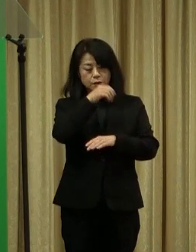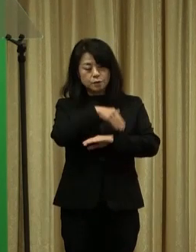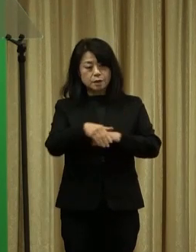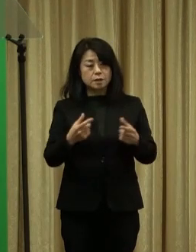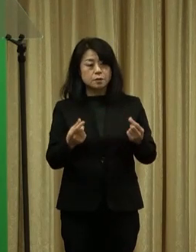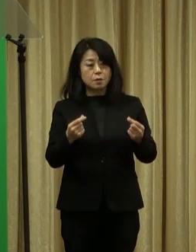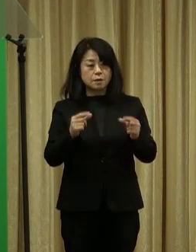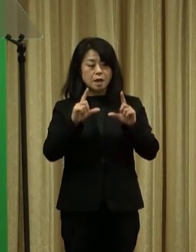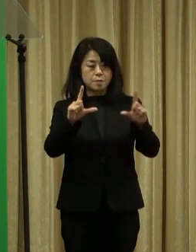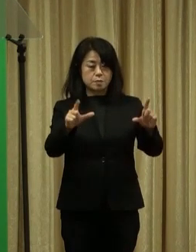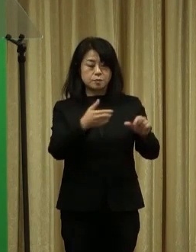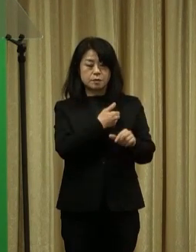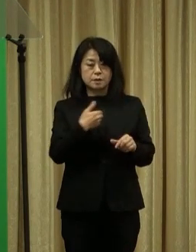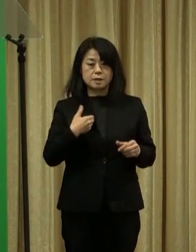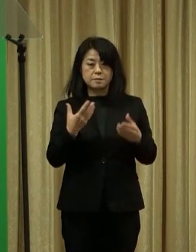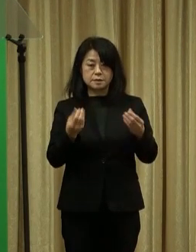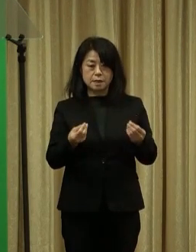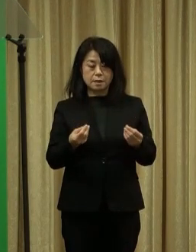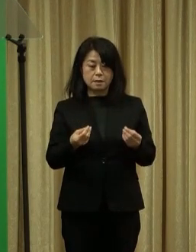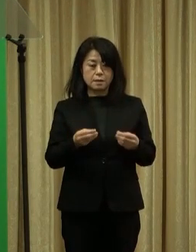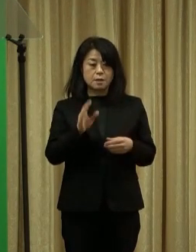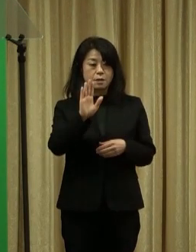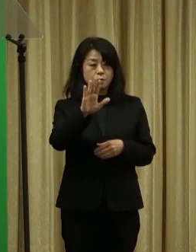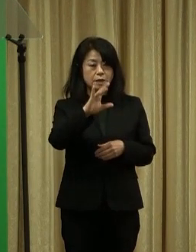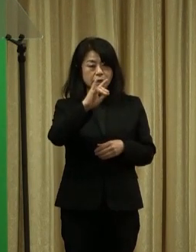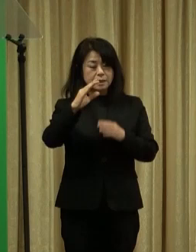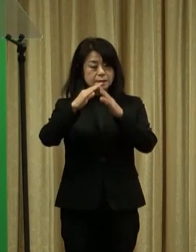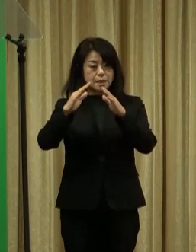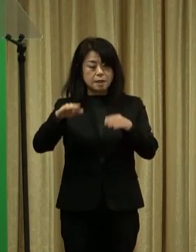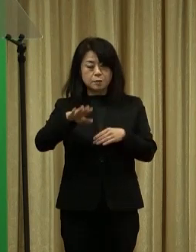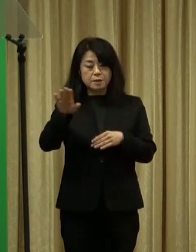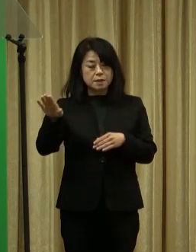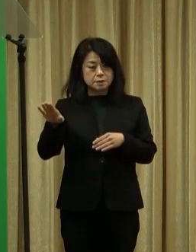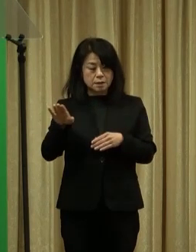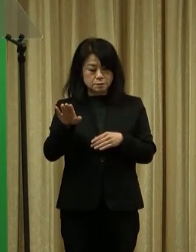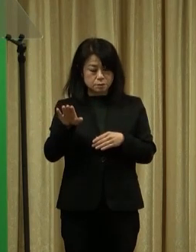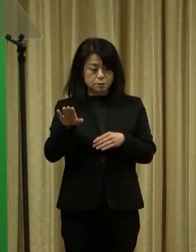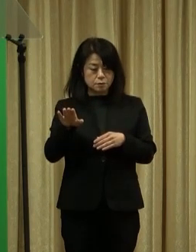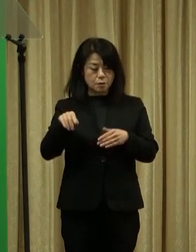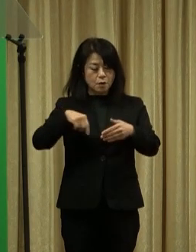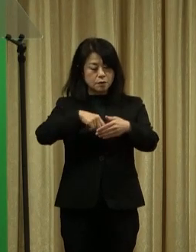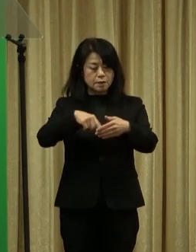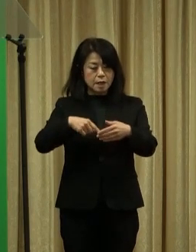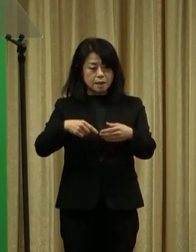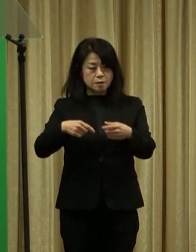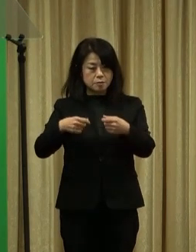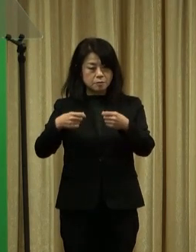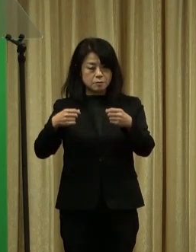れをこれから議会の皆さんとより内容を深めて、